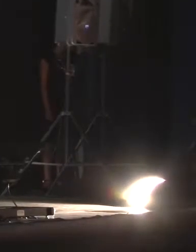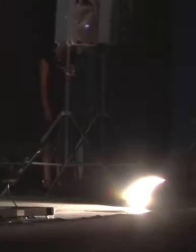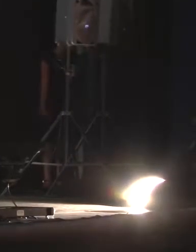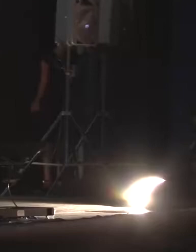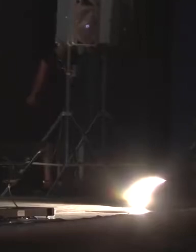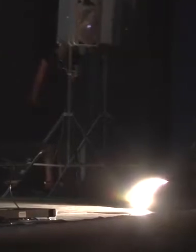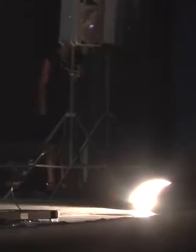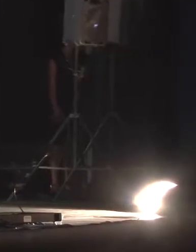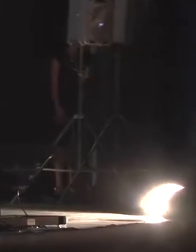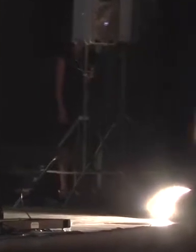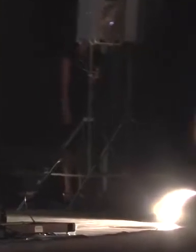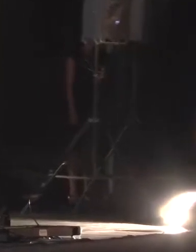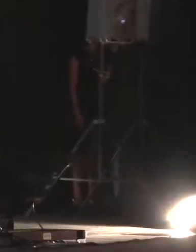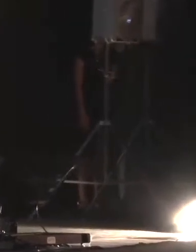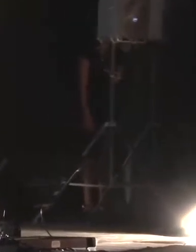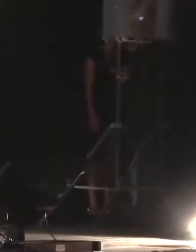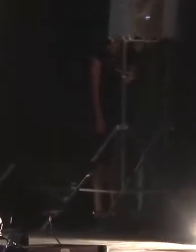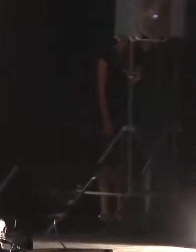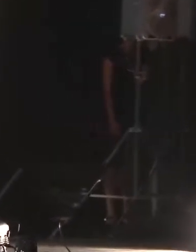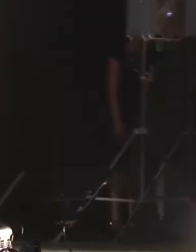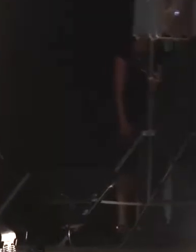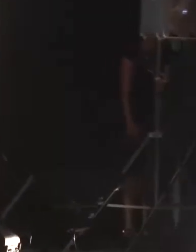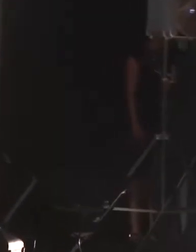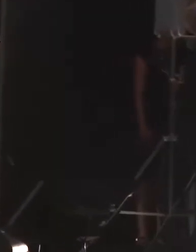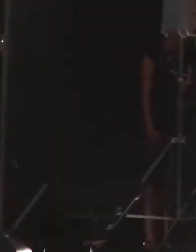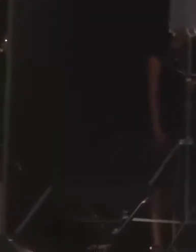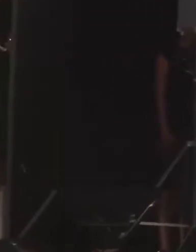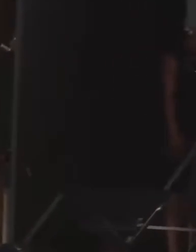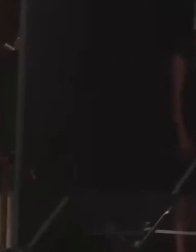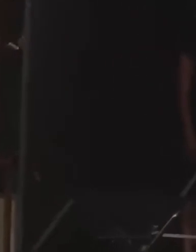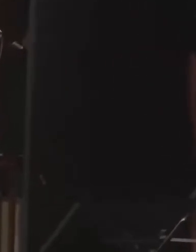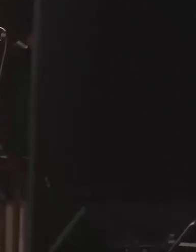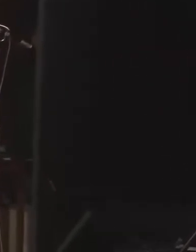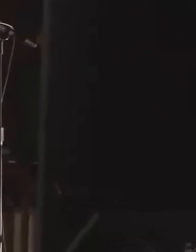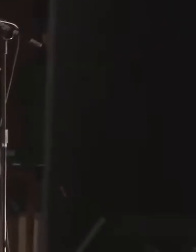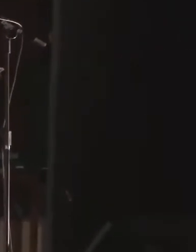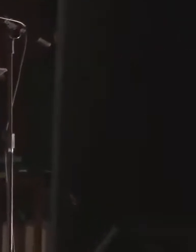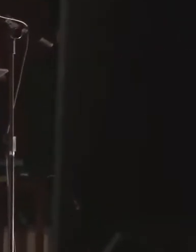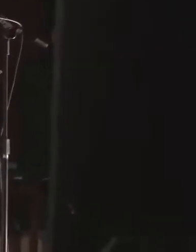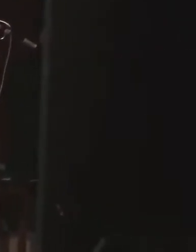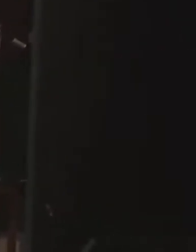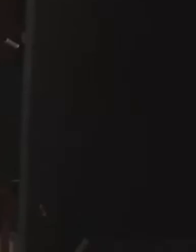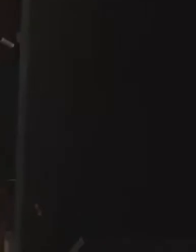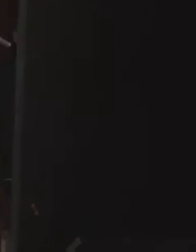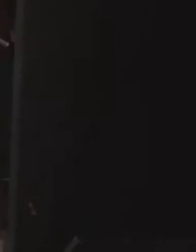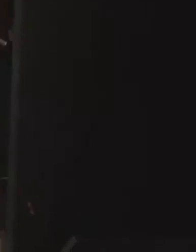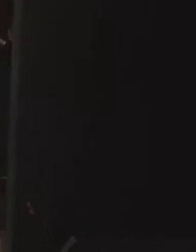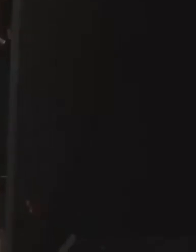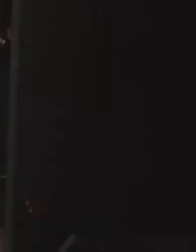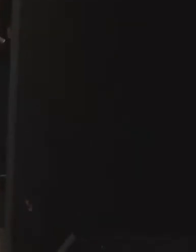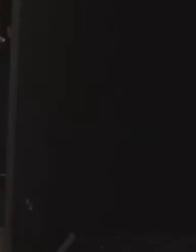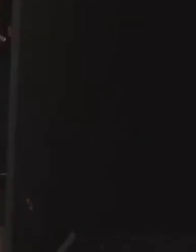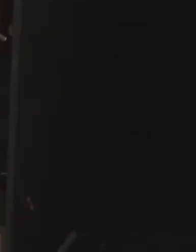da cor de telha ou da cor